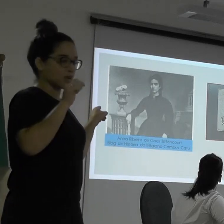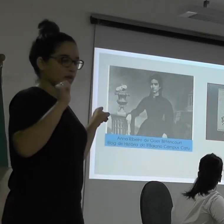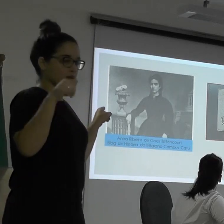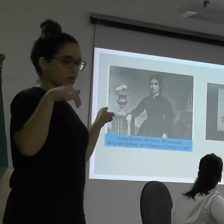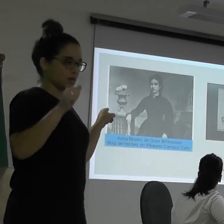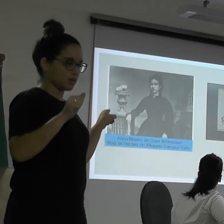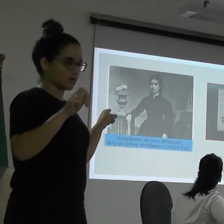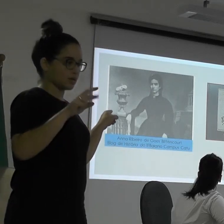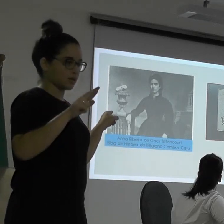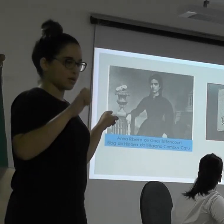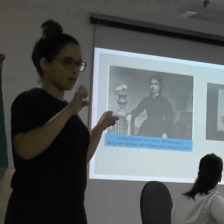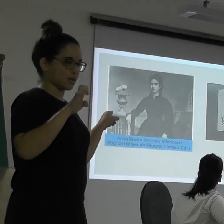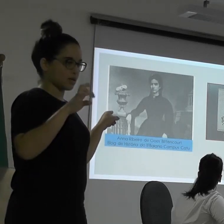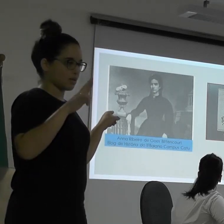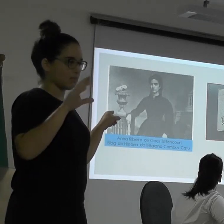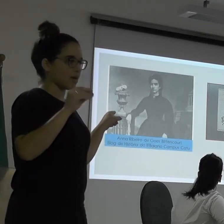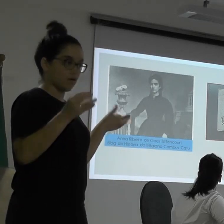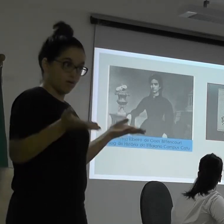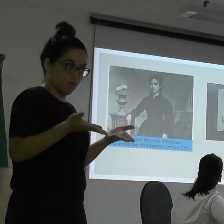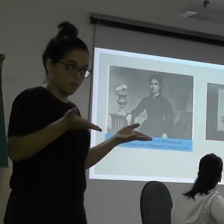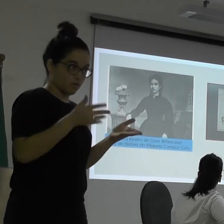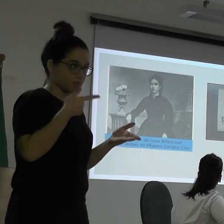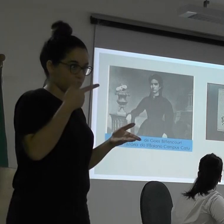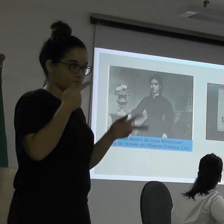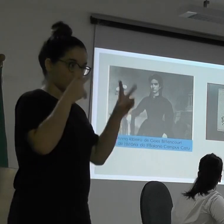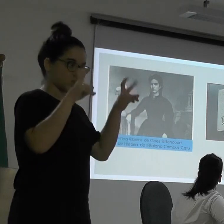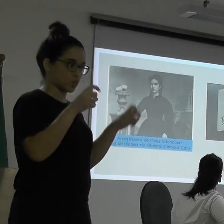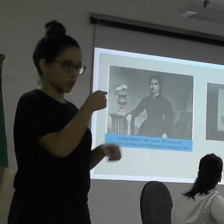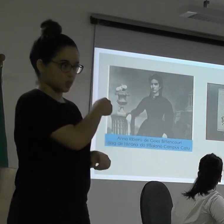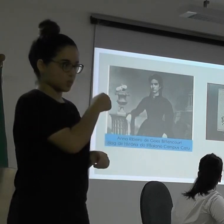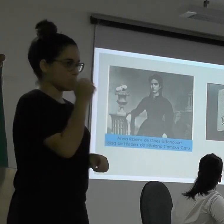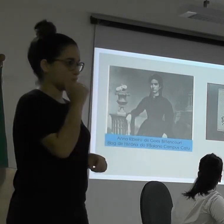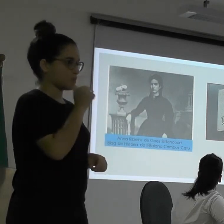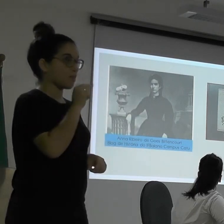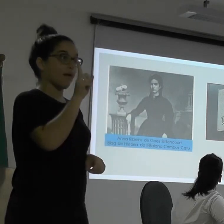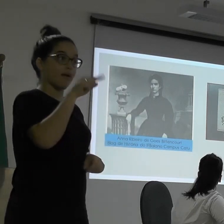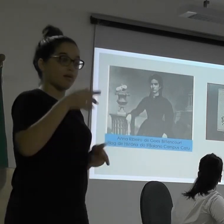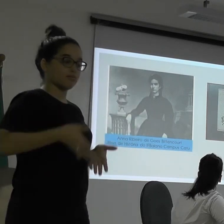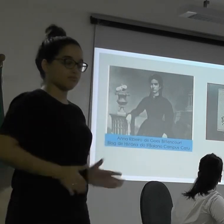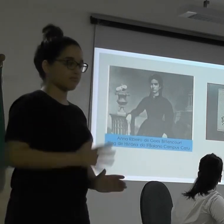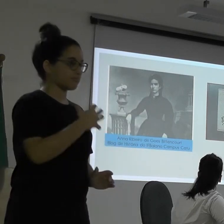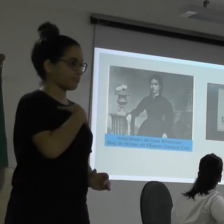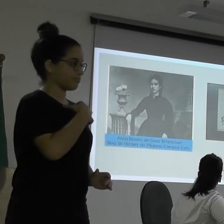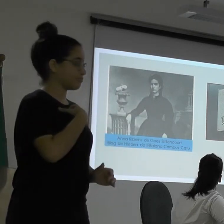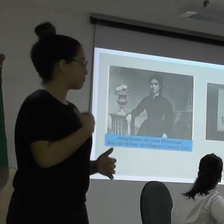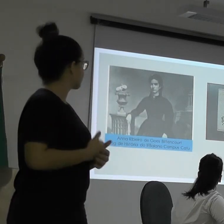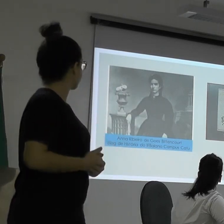Góes Bittencourt, que eu estou falando agora, que é a baiana.